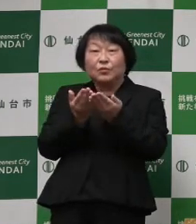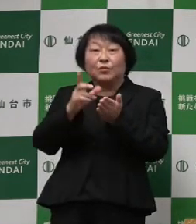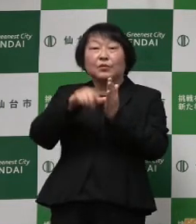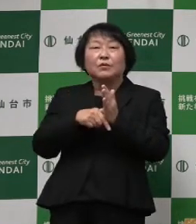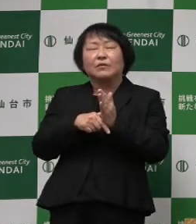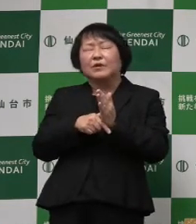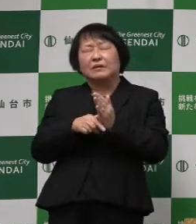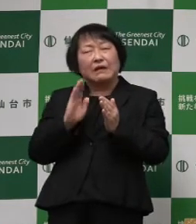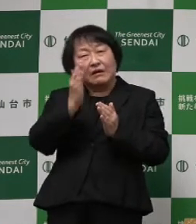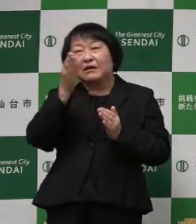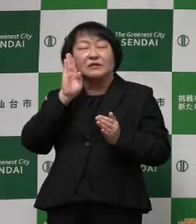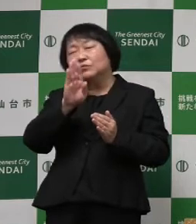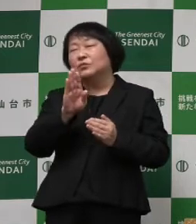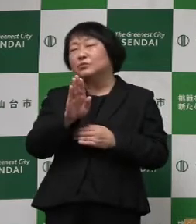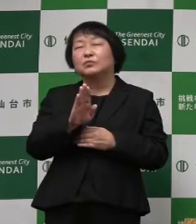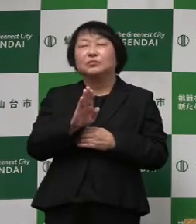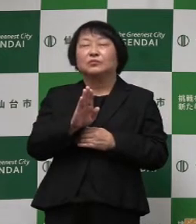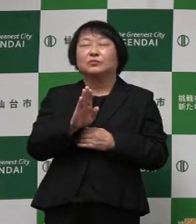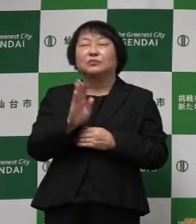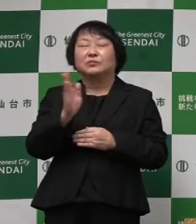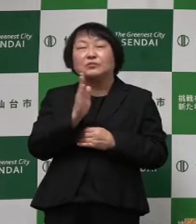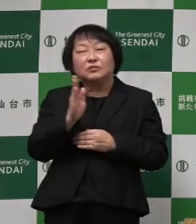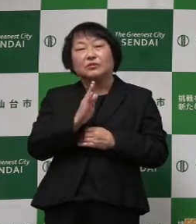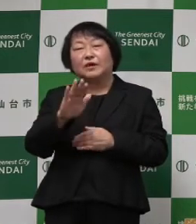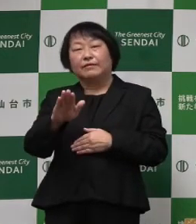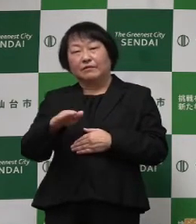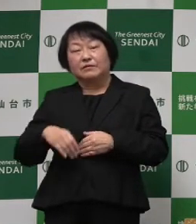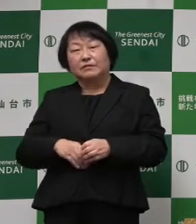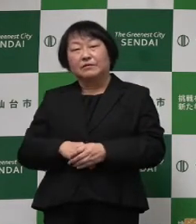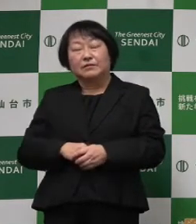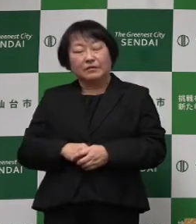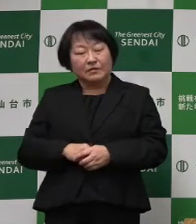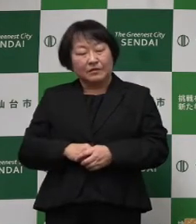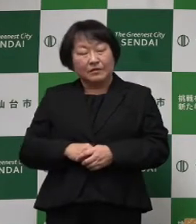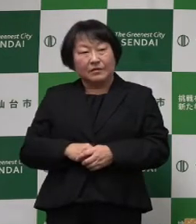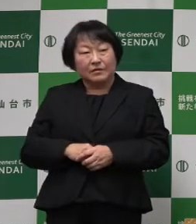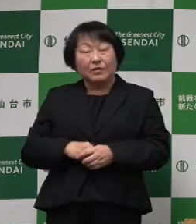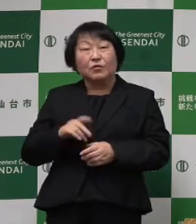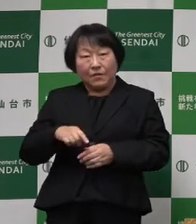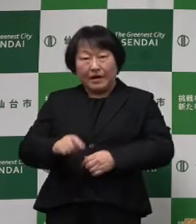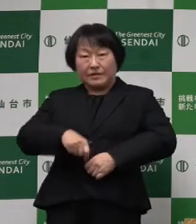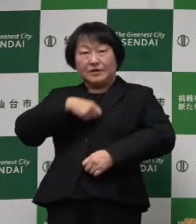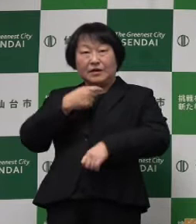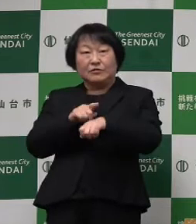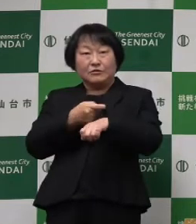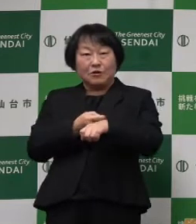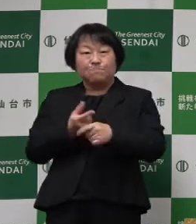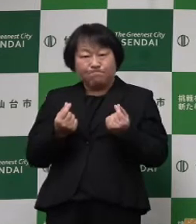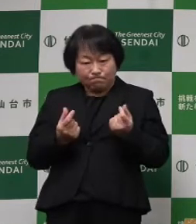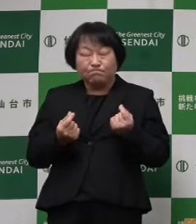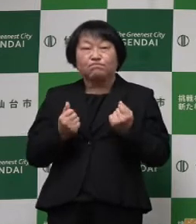スムースにいかないところもあったわけですが、これは正確性を担保しながら、